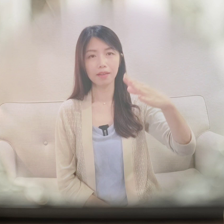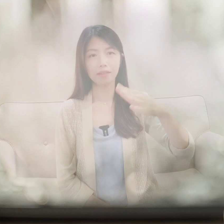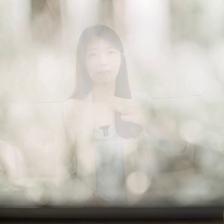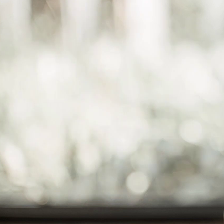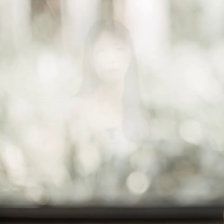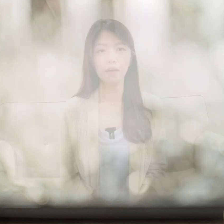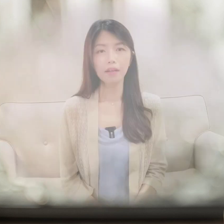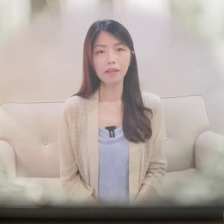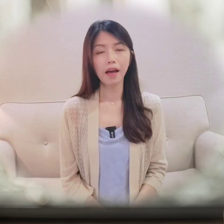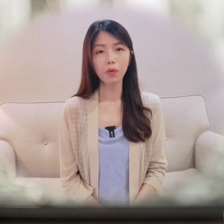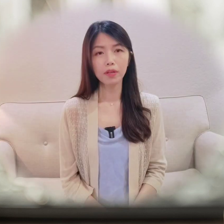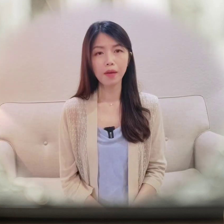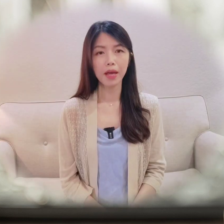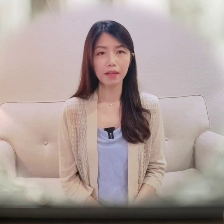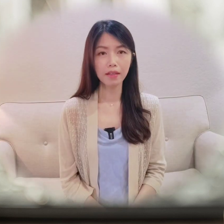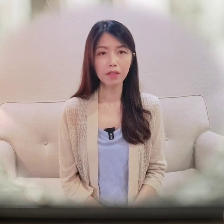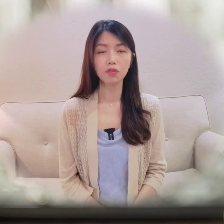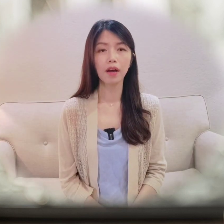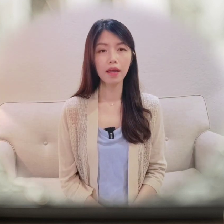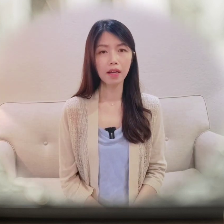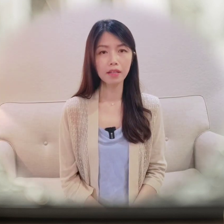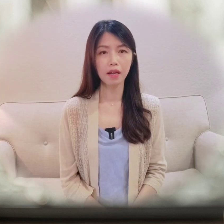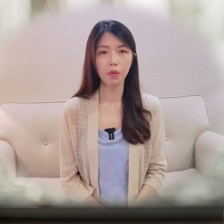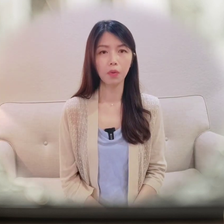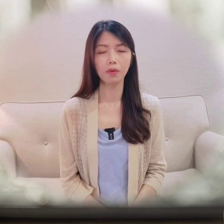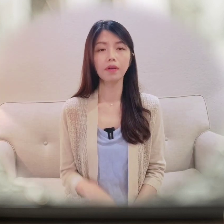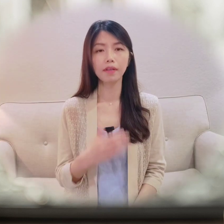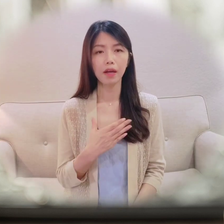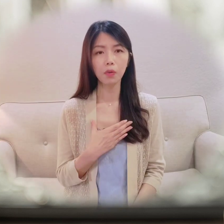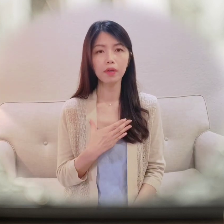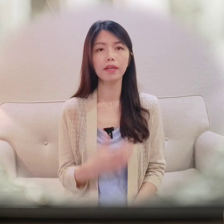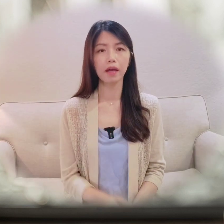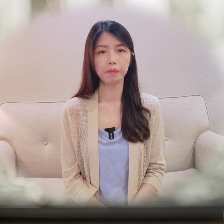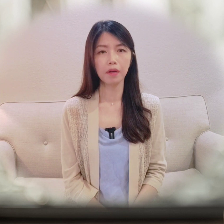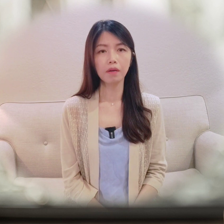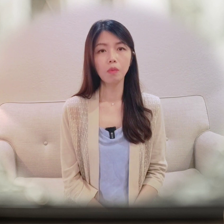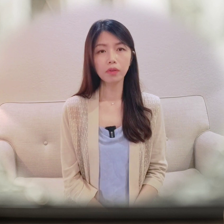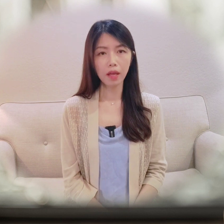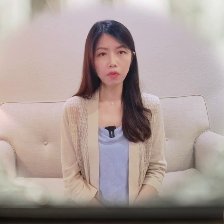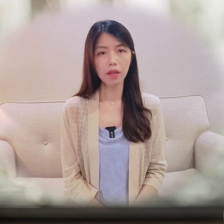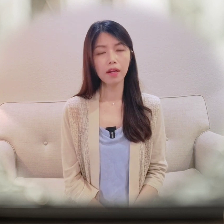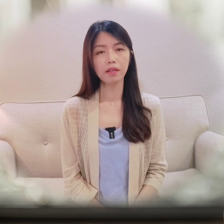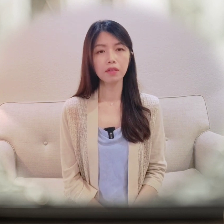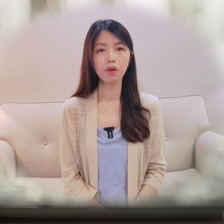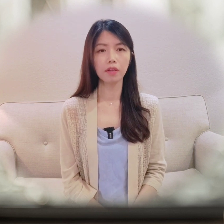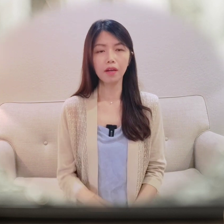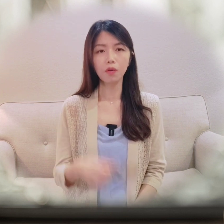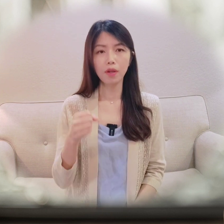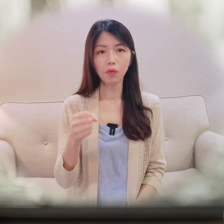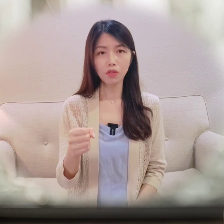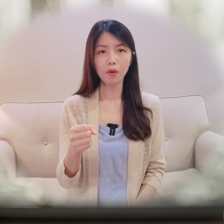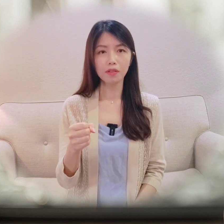비추시네. 나로 인함이 아닌 주가 행하신 일로. 나로 인함, 뭐뭐 때문에 라는